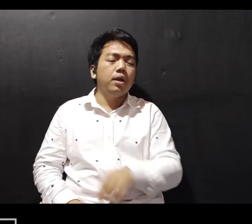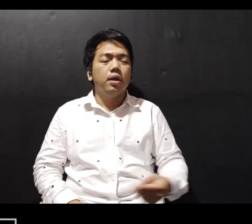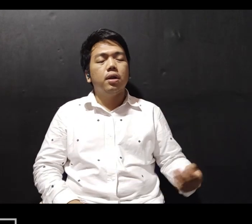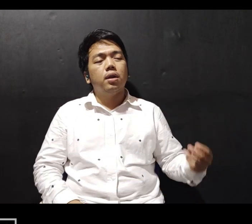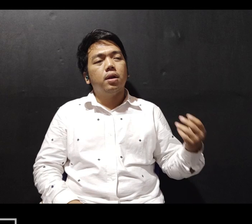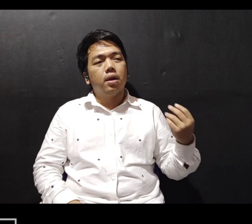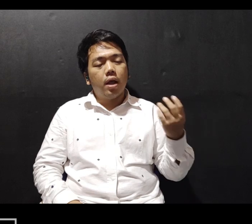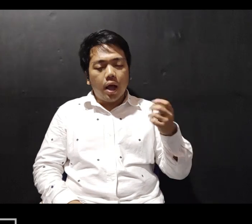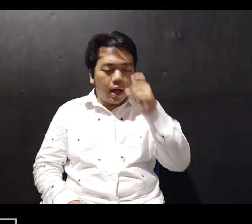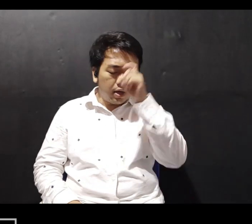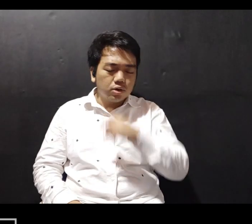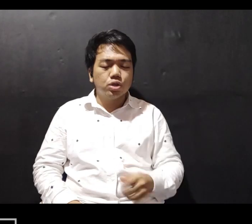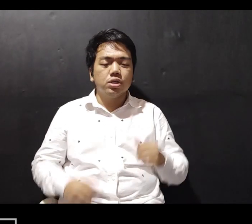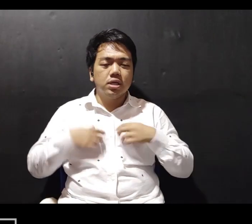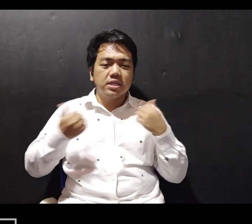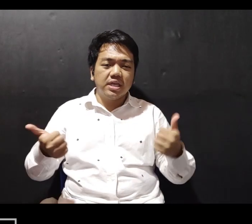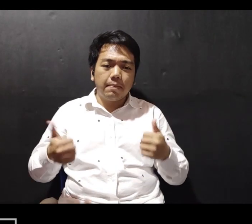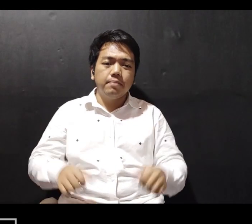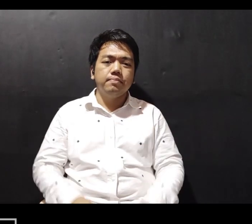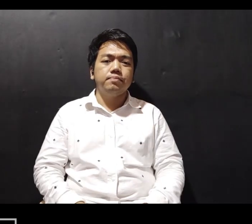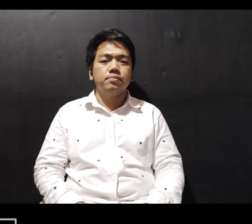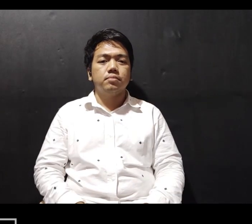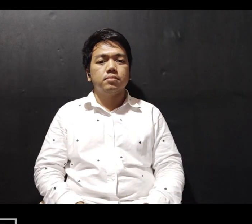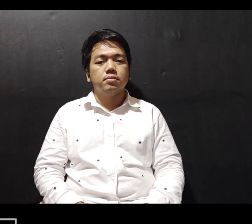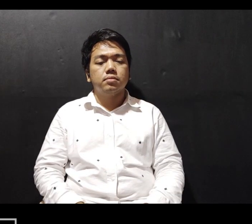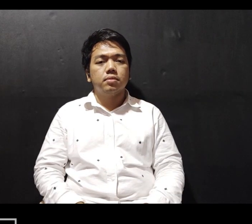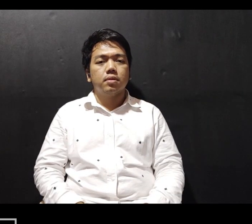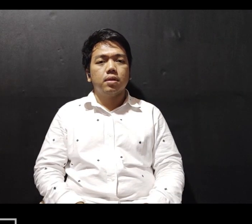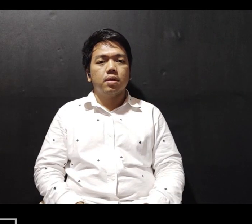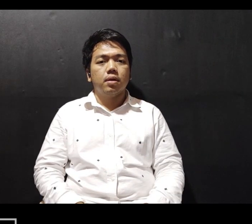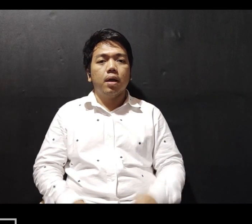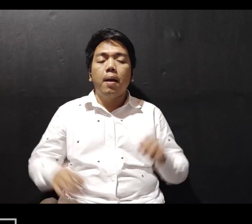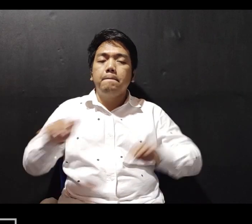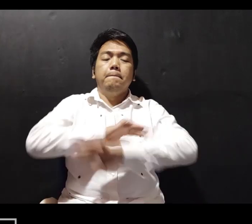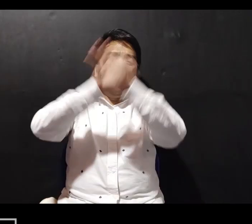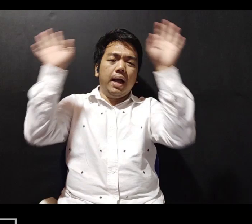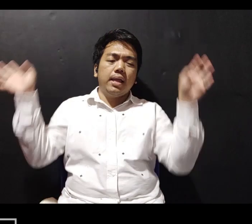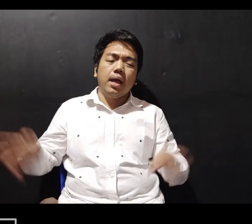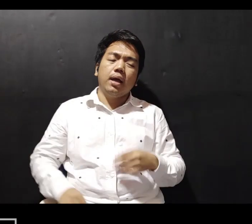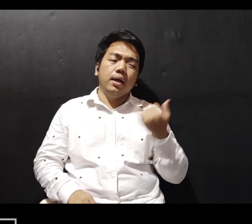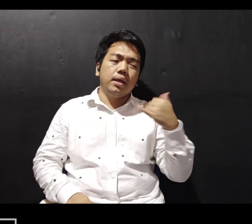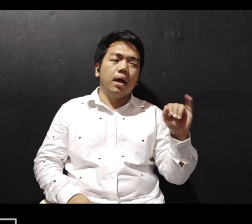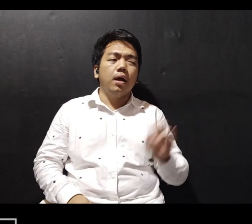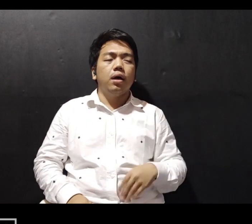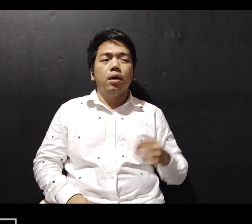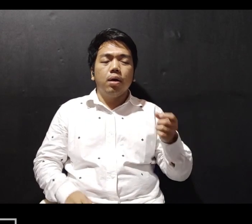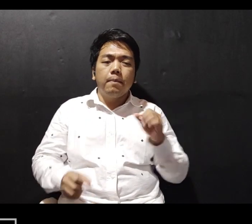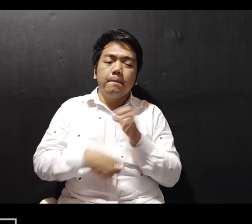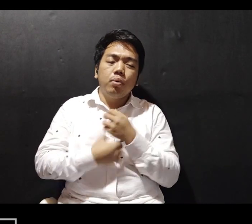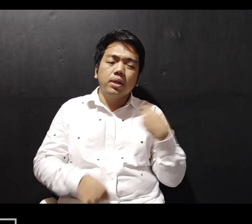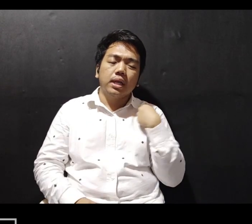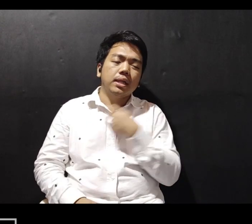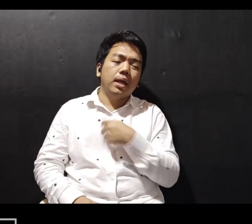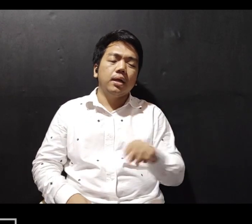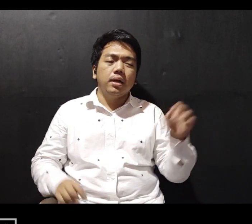kita. Karena banyak hal yang dapat membuat hati kita tidak siap untuk menerima rencana Tuhan. 1 Petrus